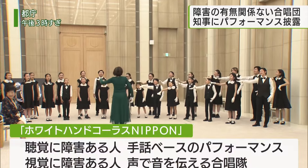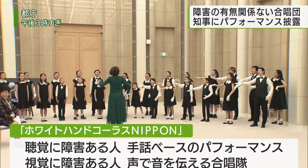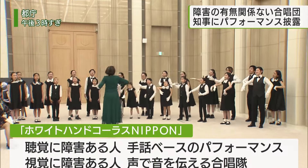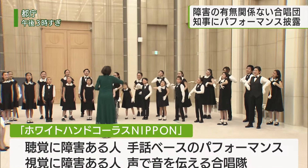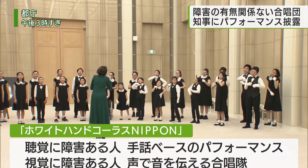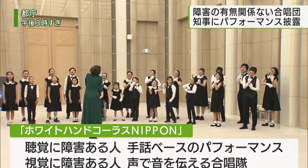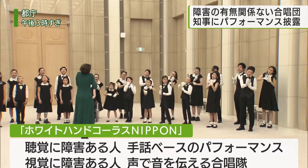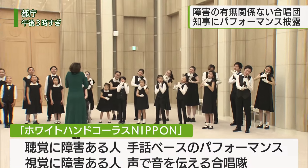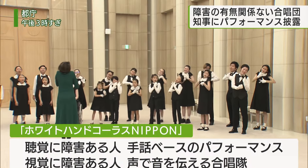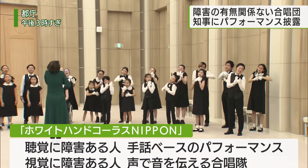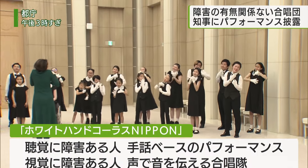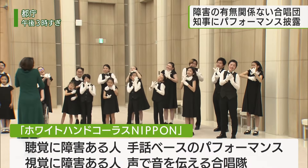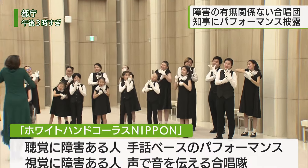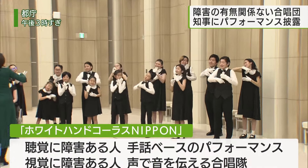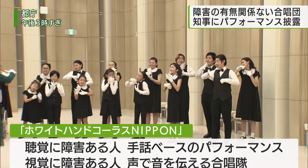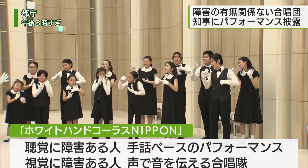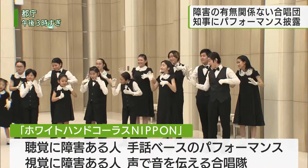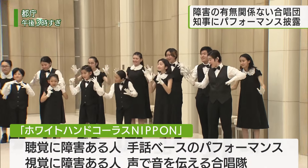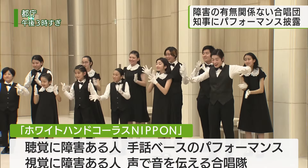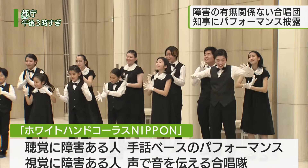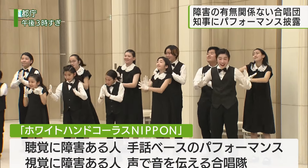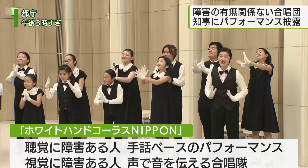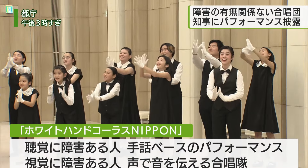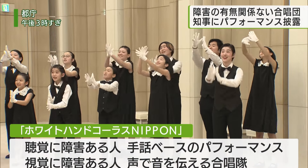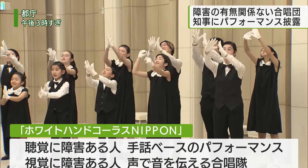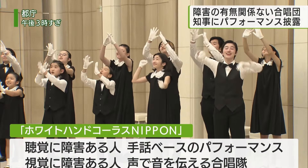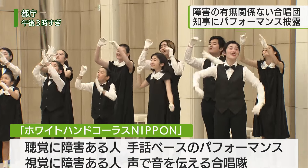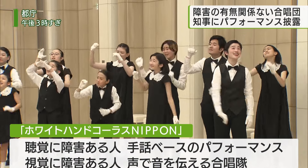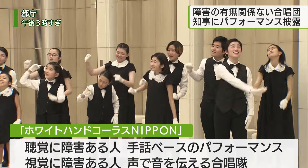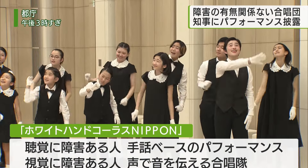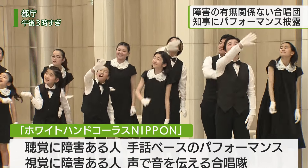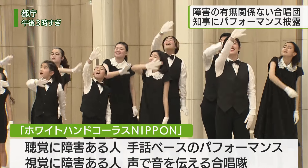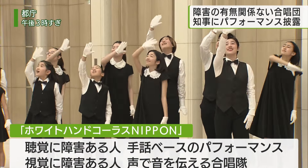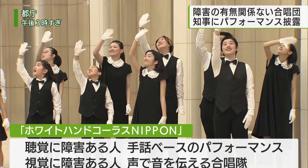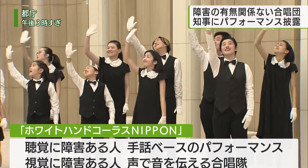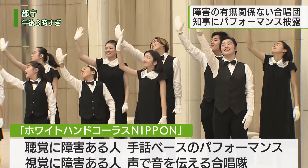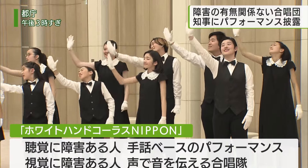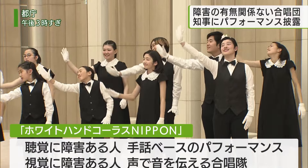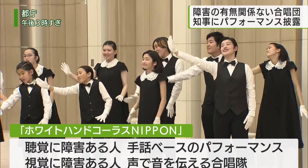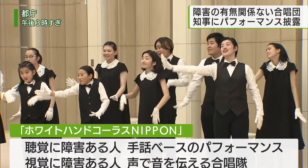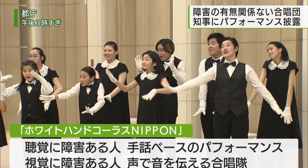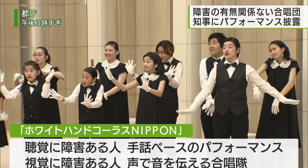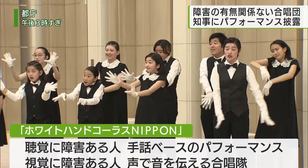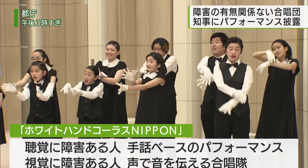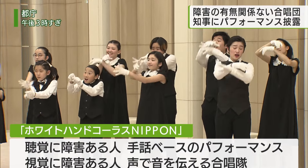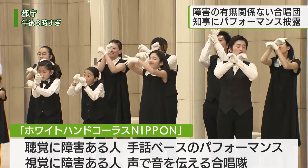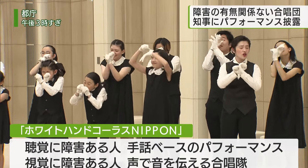小池知事に第九を披露したホワイトハンドコーラス日本は、聴覚に障害のある人が手